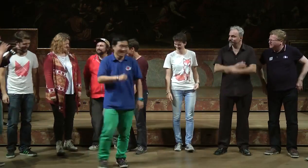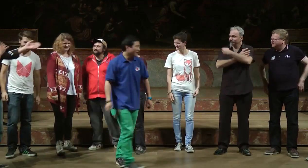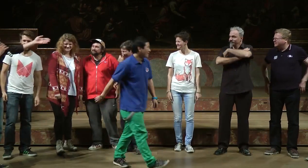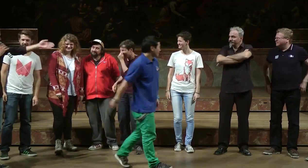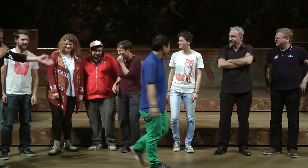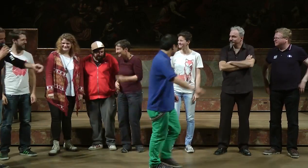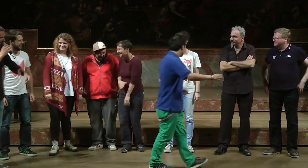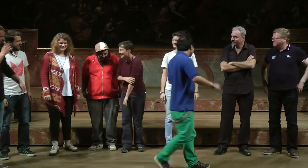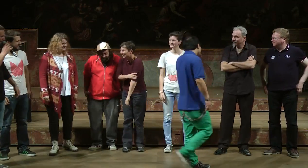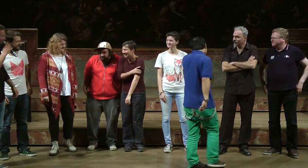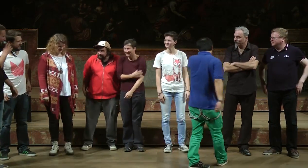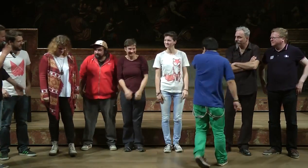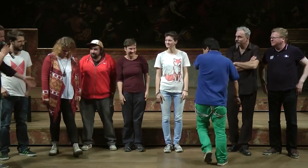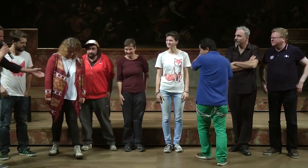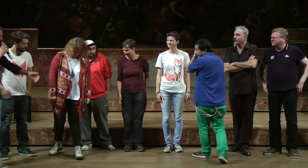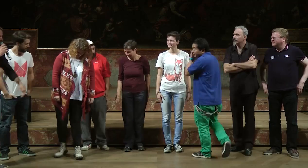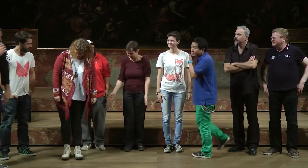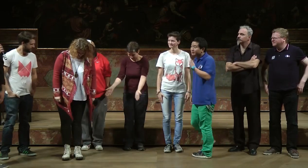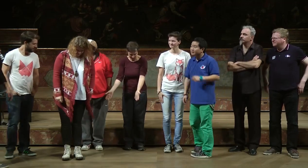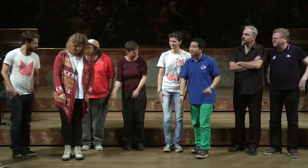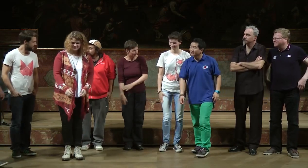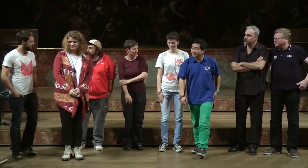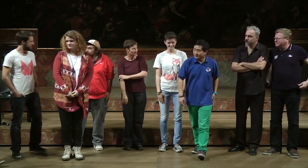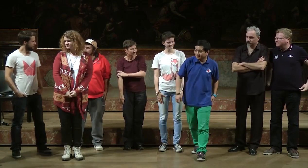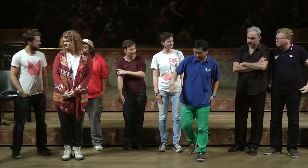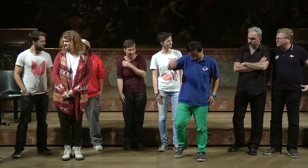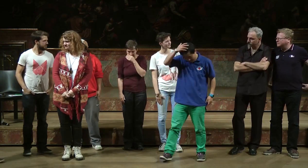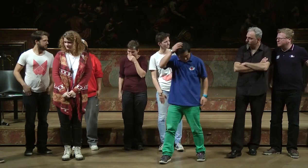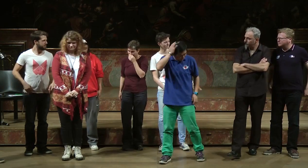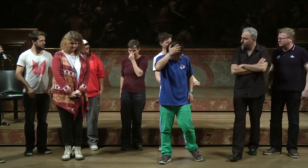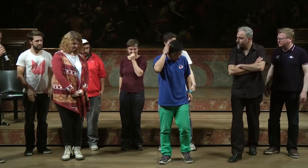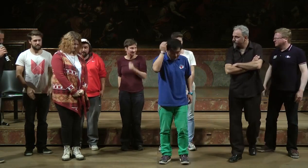Giuseppe, bitte einen Schritt nach vor. Annalena, bitte einen Schritt nach vor. Dabei einen Schritt nach vor.